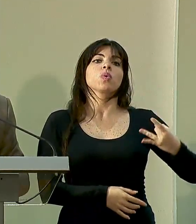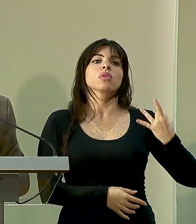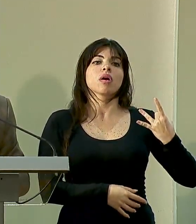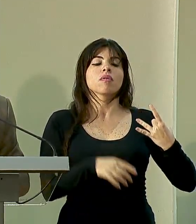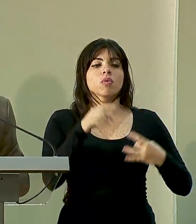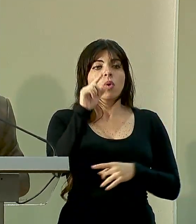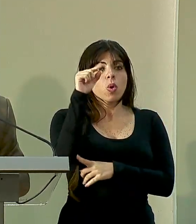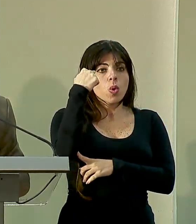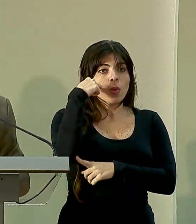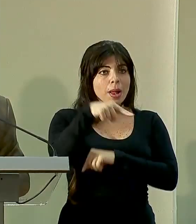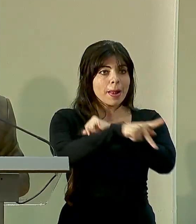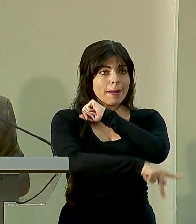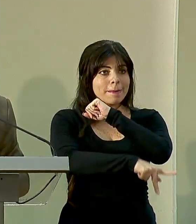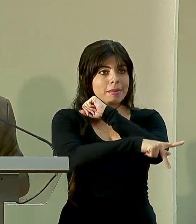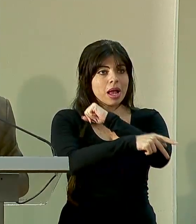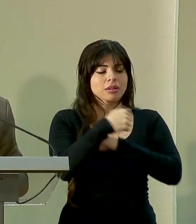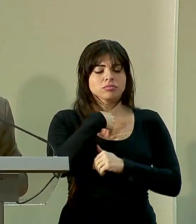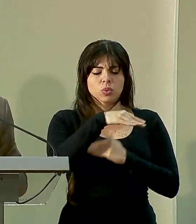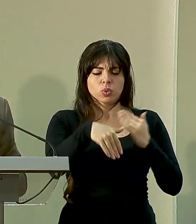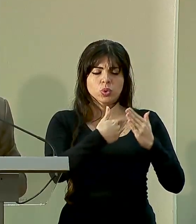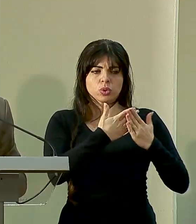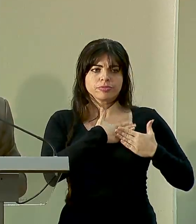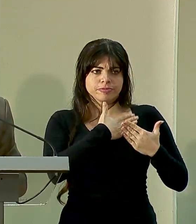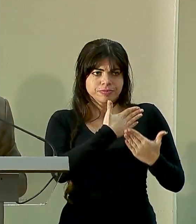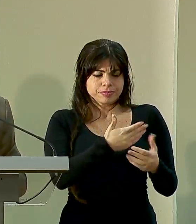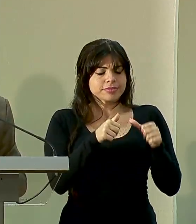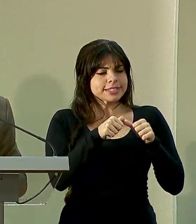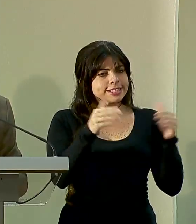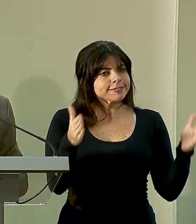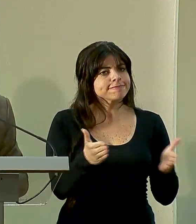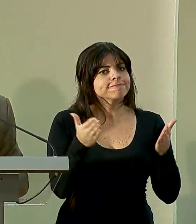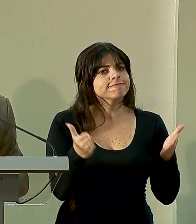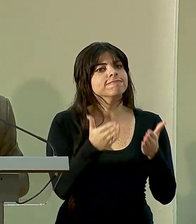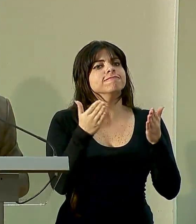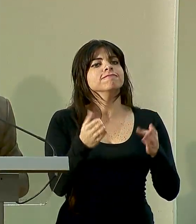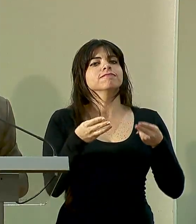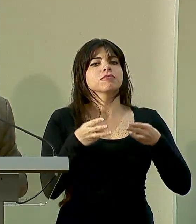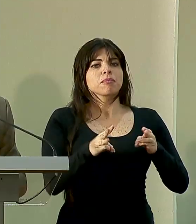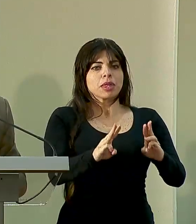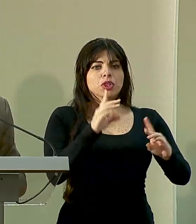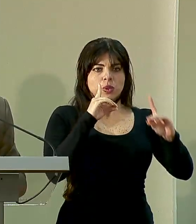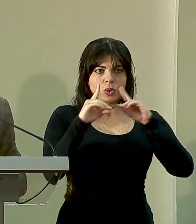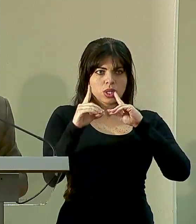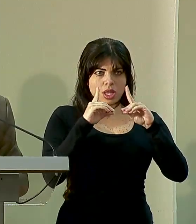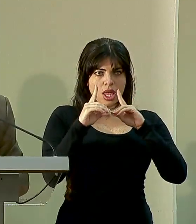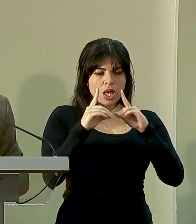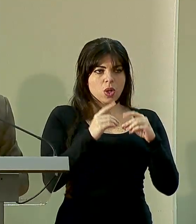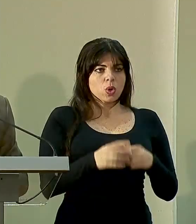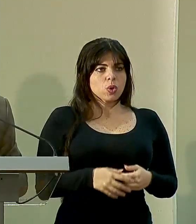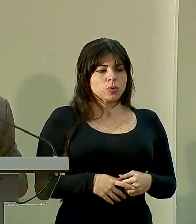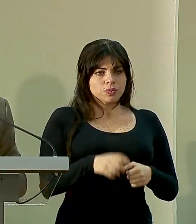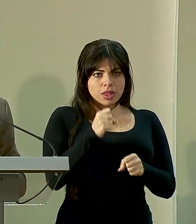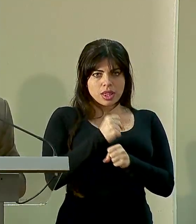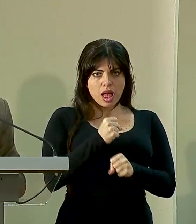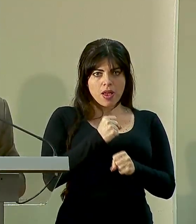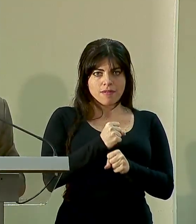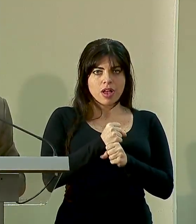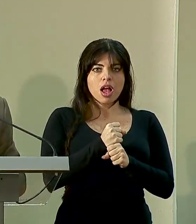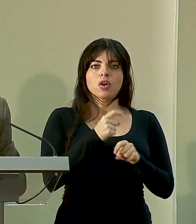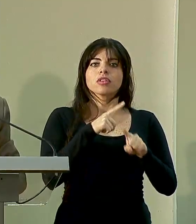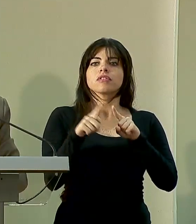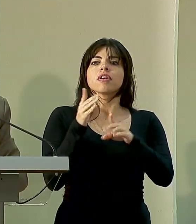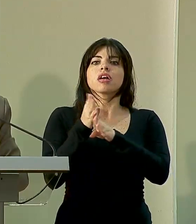la República está en toda la disposición de seguir fomentando los mecanismos de diálogo, trabajo y canales